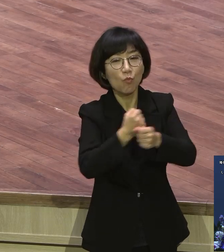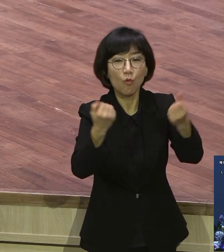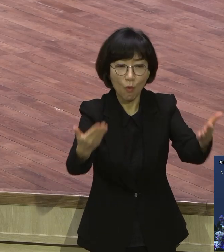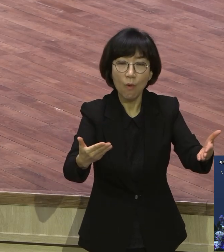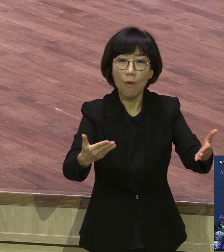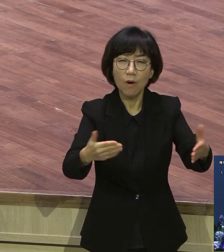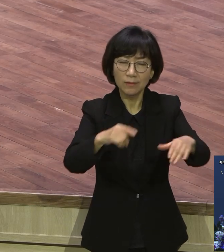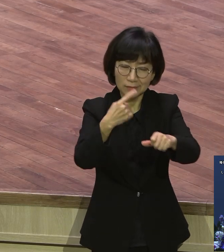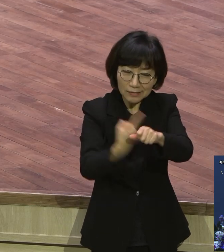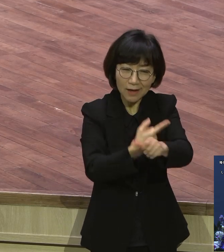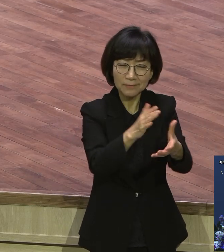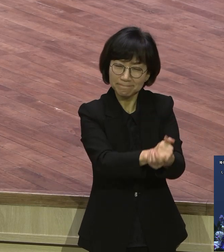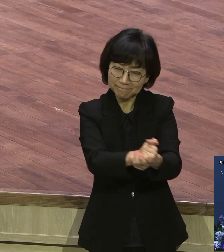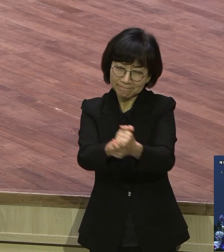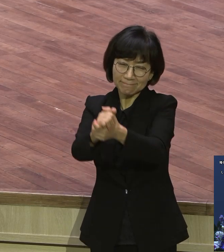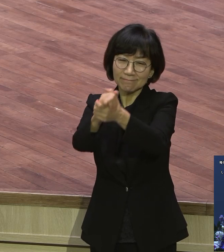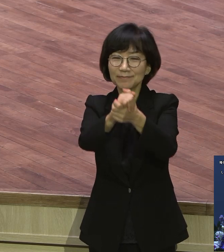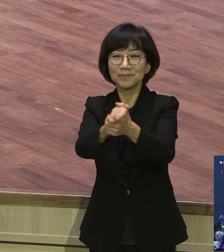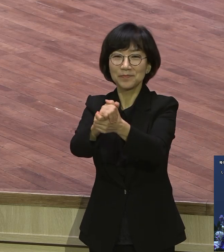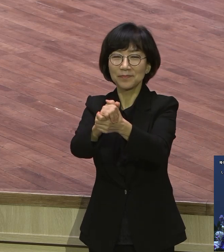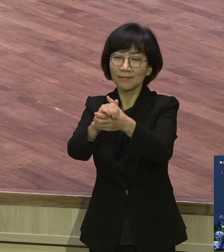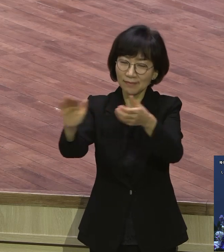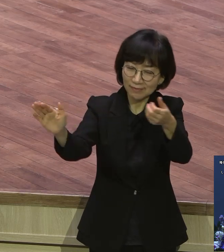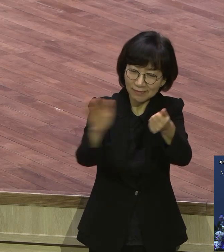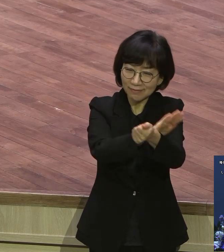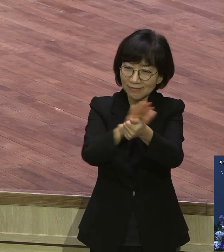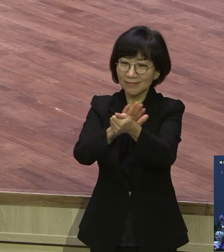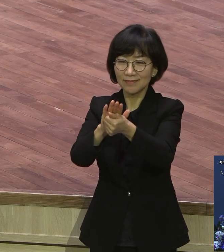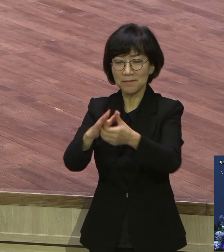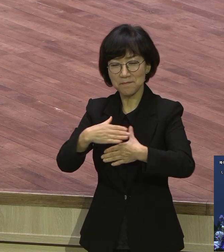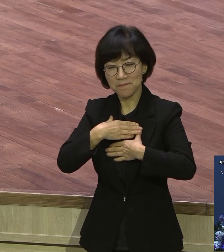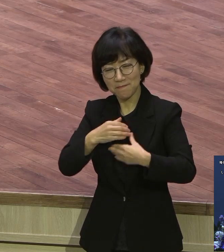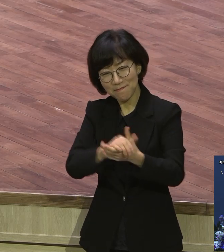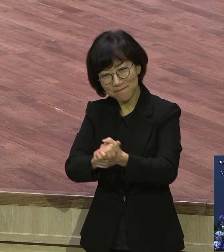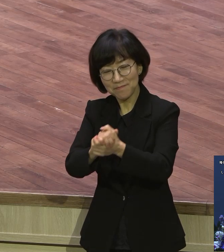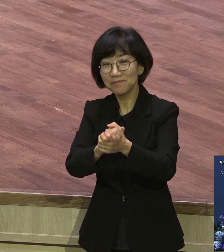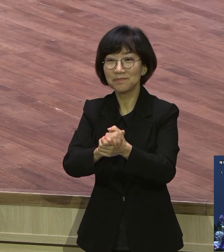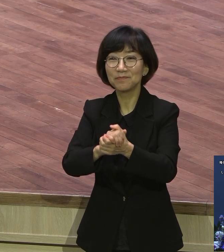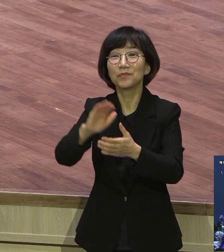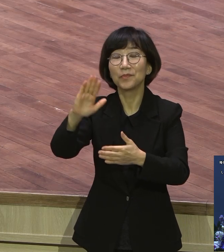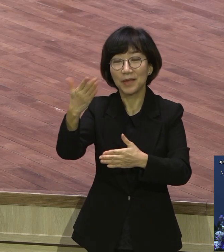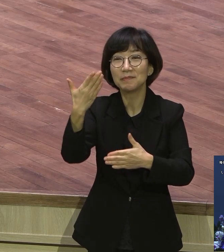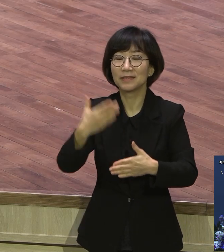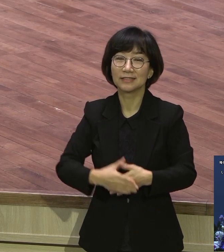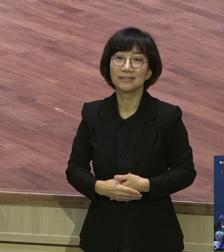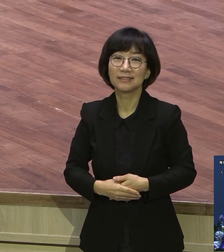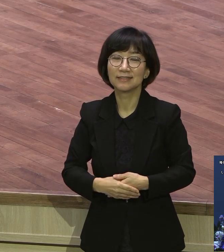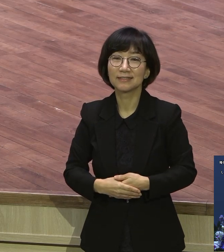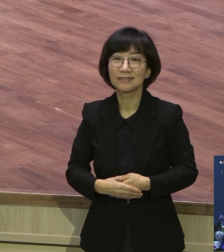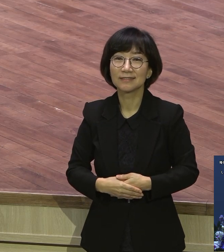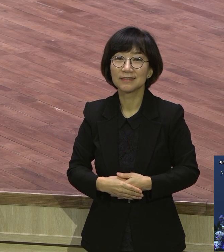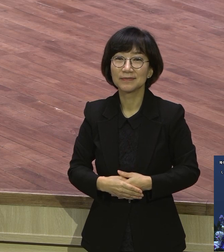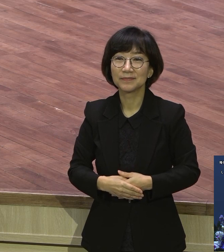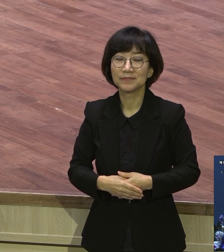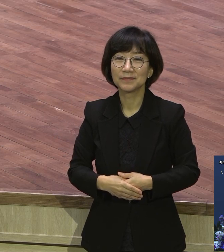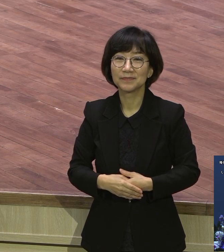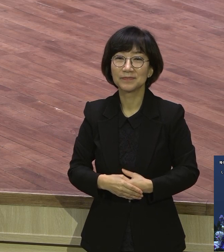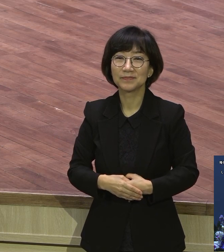있어요 감사두시고 치유할 수 있잖아요 보금이 이거예요 우리가 그래서 하는